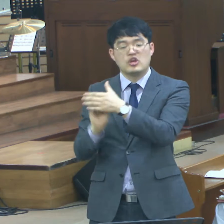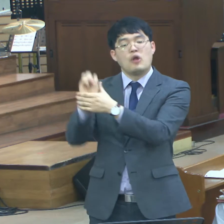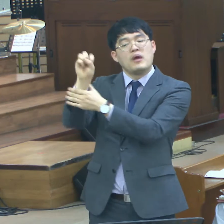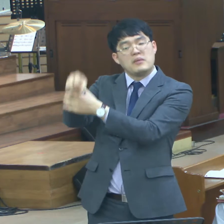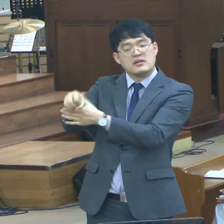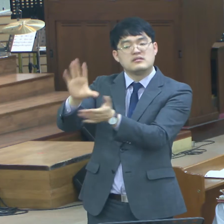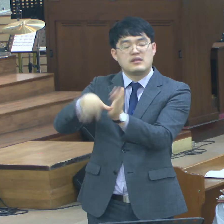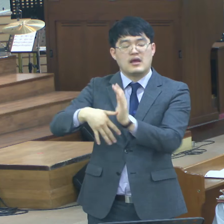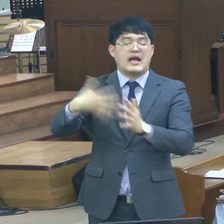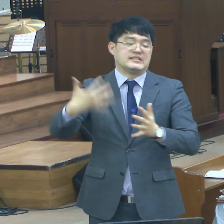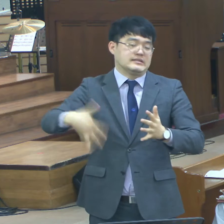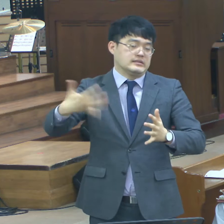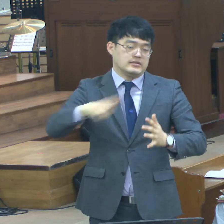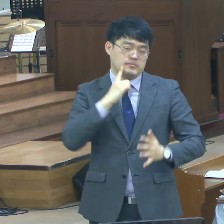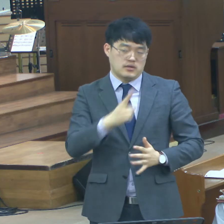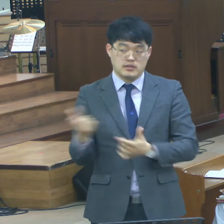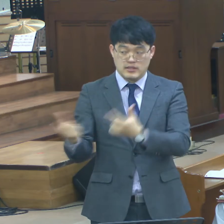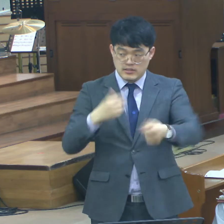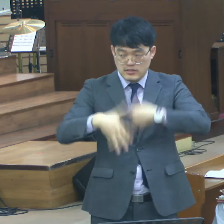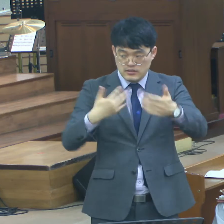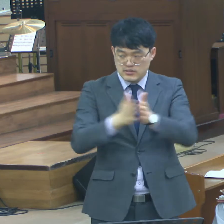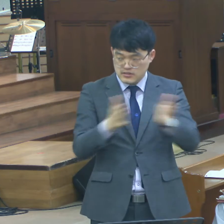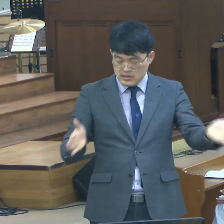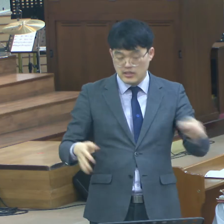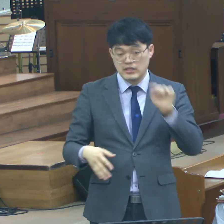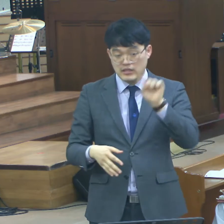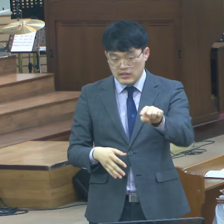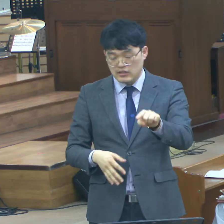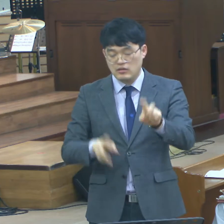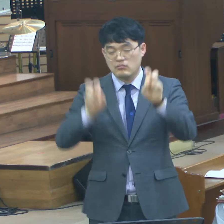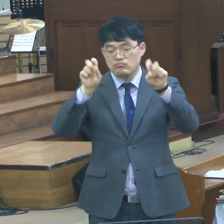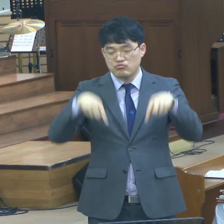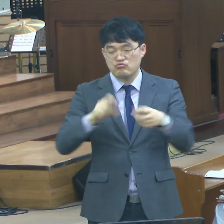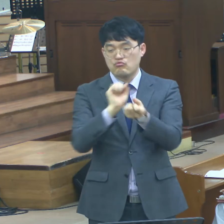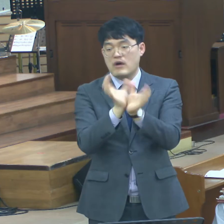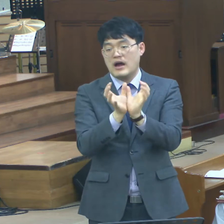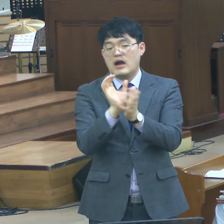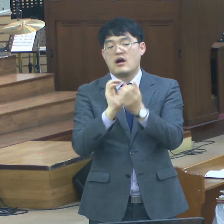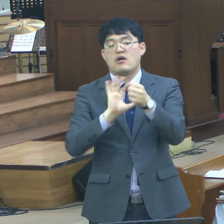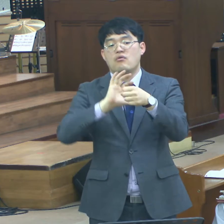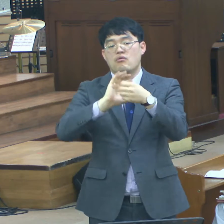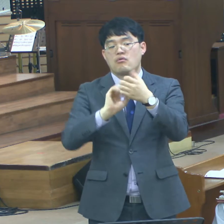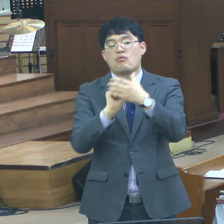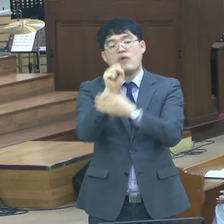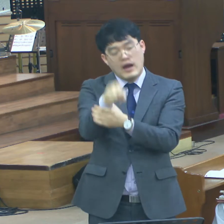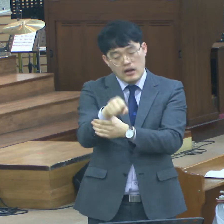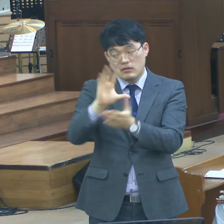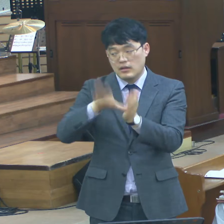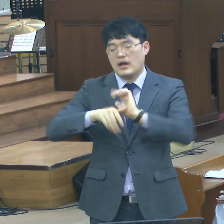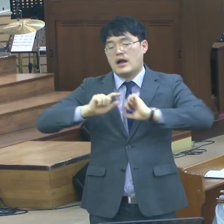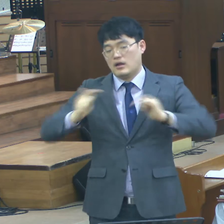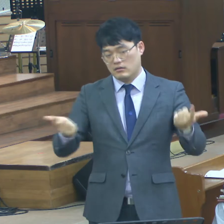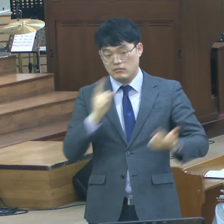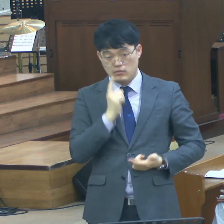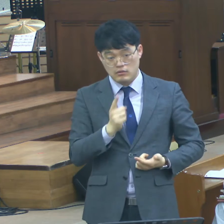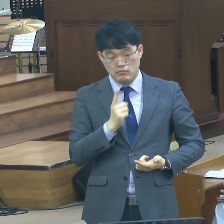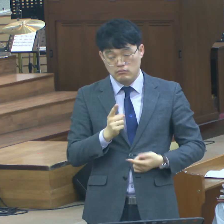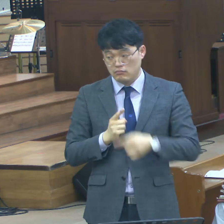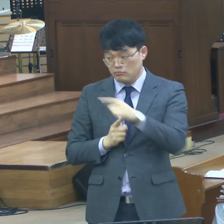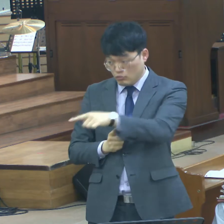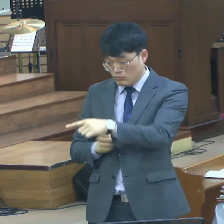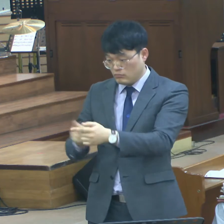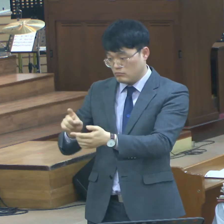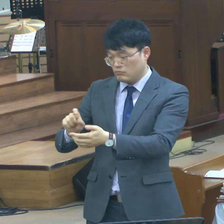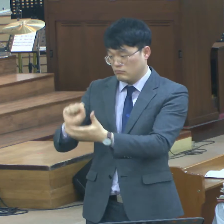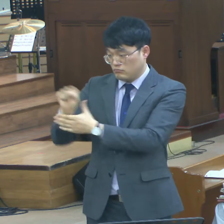같이 시작. 이는 무화과의 때가 아닙니다. 무화과의 때가 아닌데 왜 무화과를 구하고 저주까지 했냐